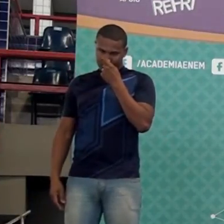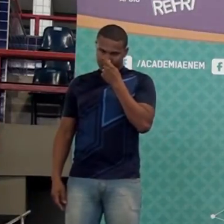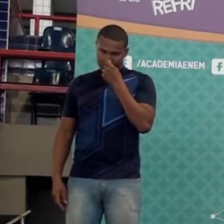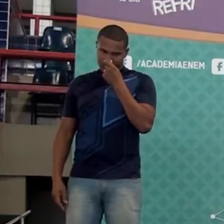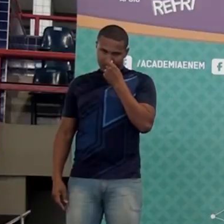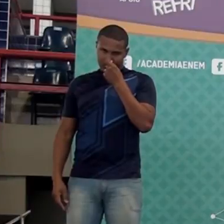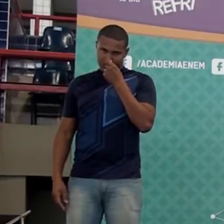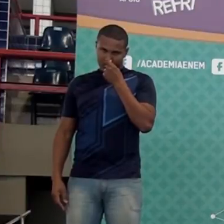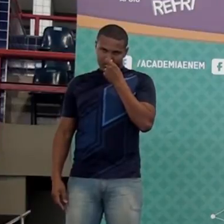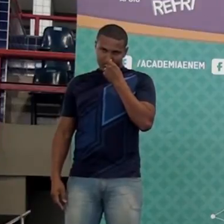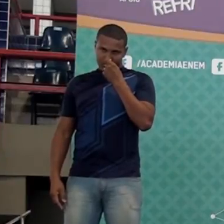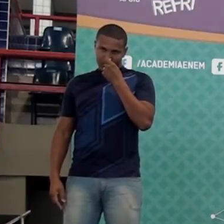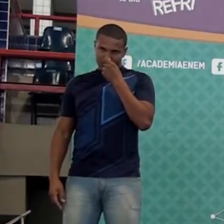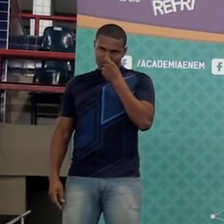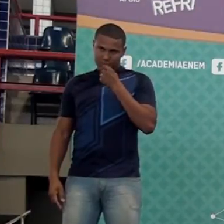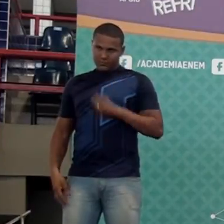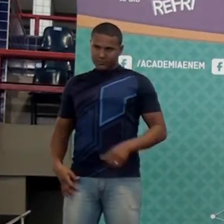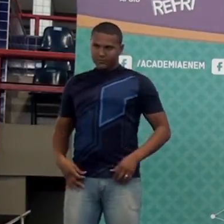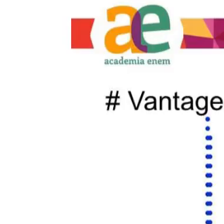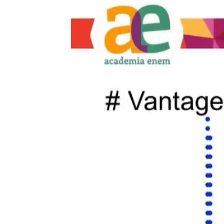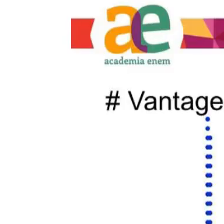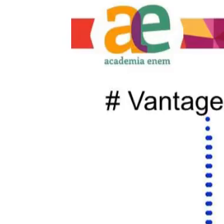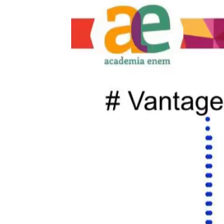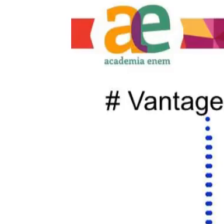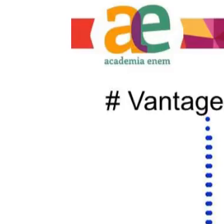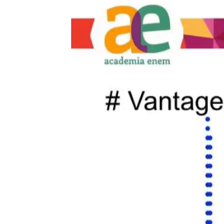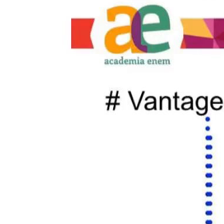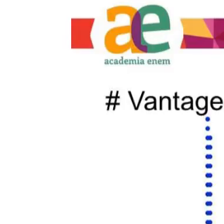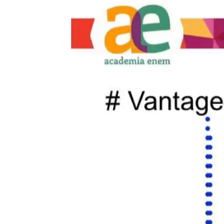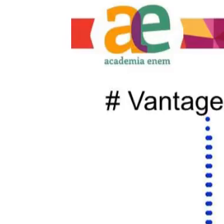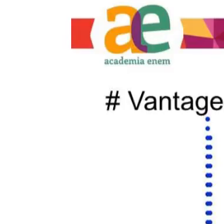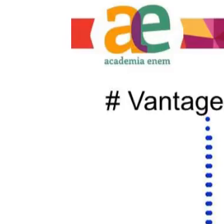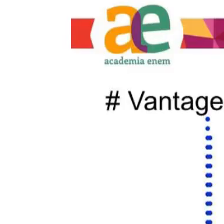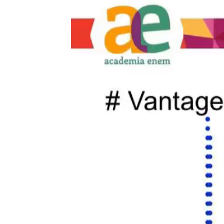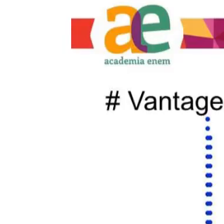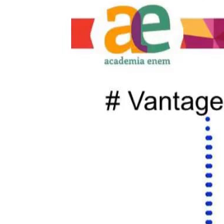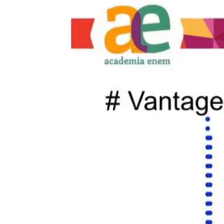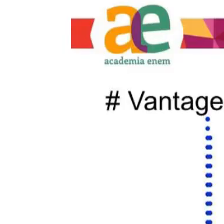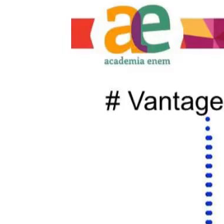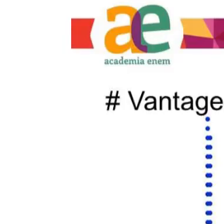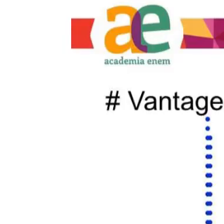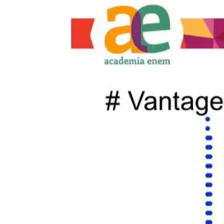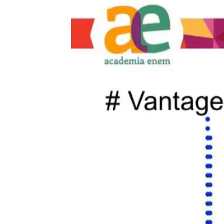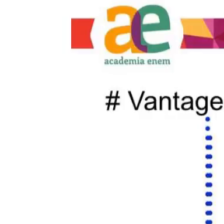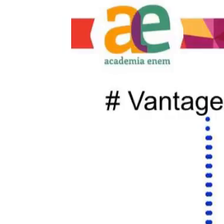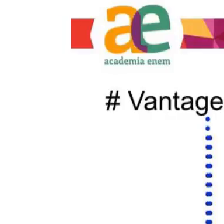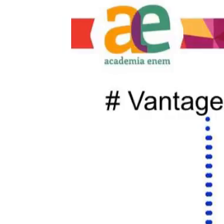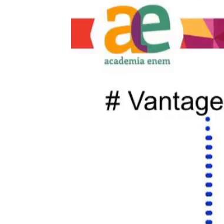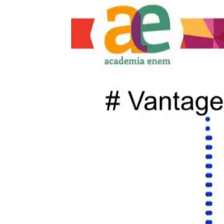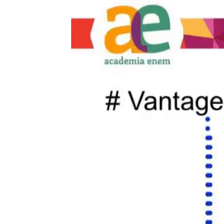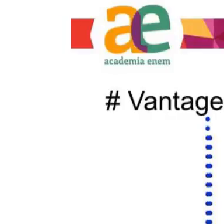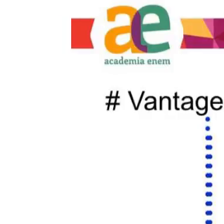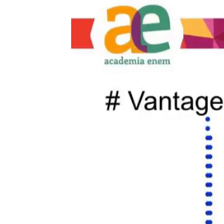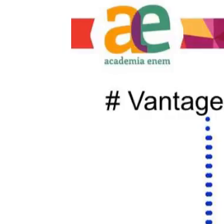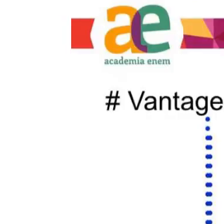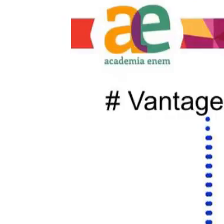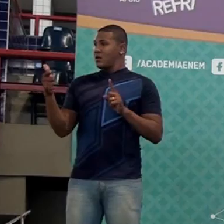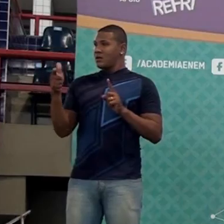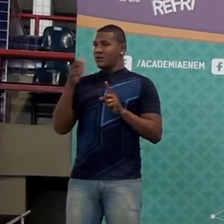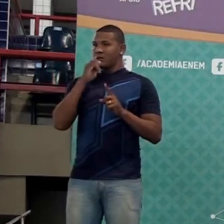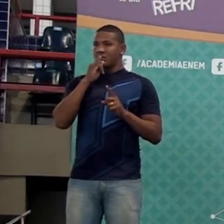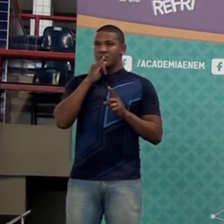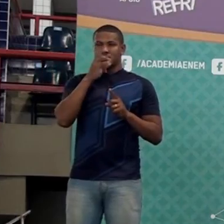provocando chuva ácida. Terceira vantagem é que na produção de energia não há emissão